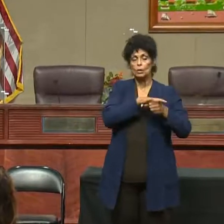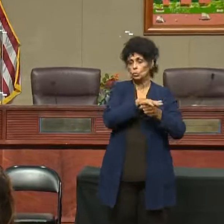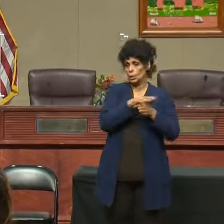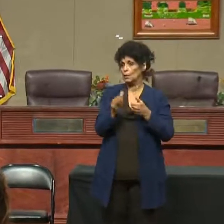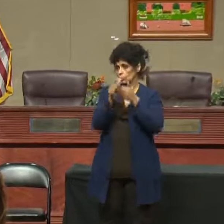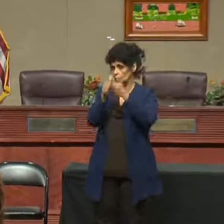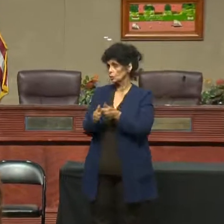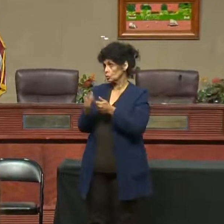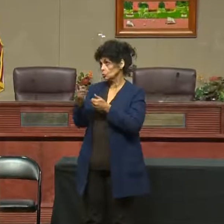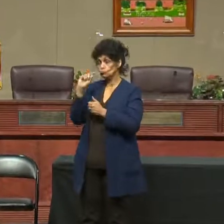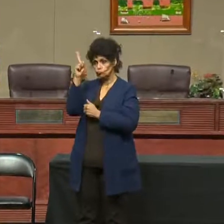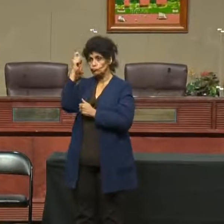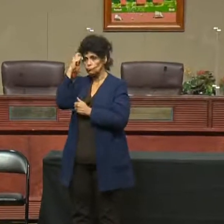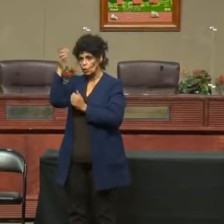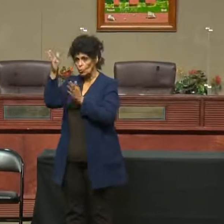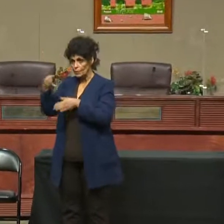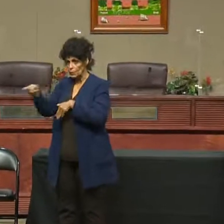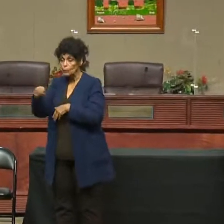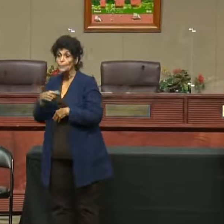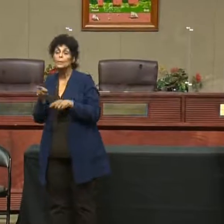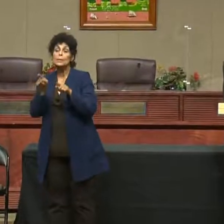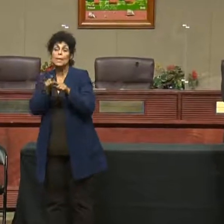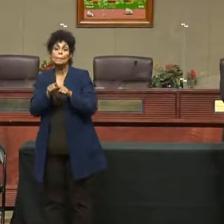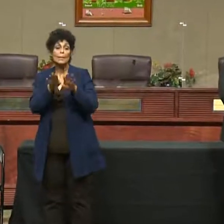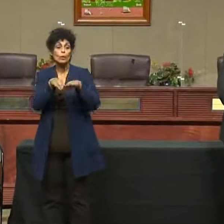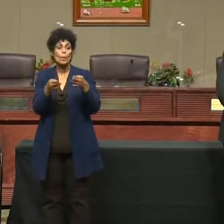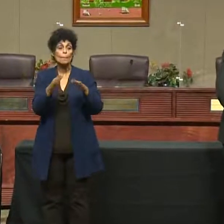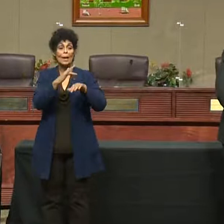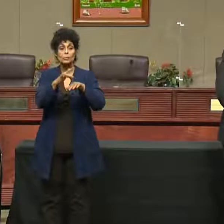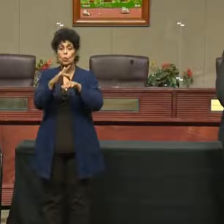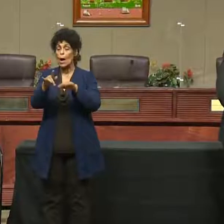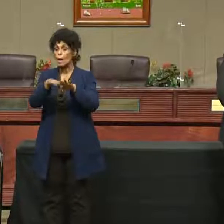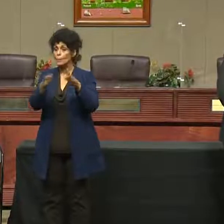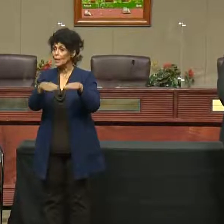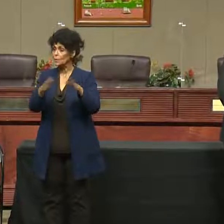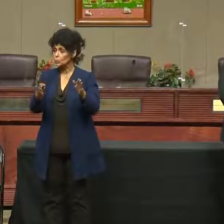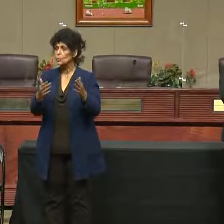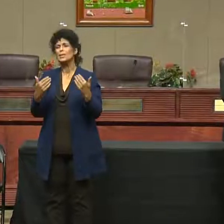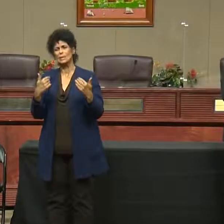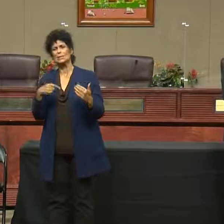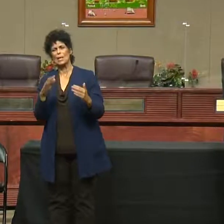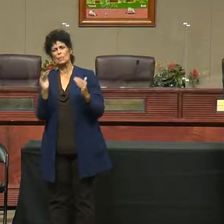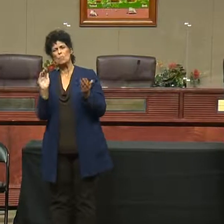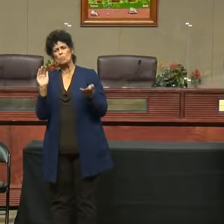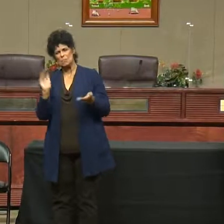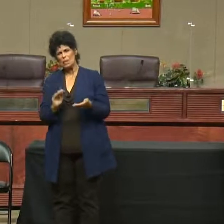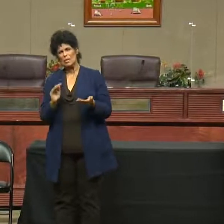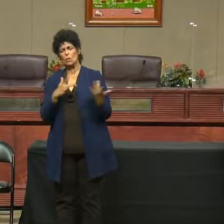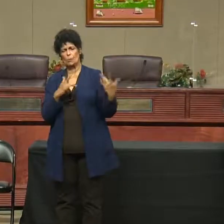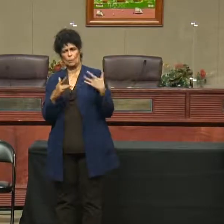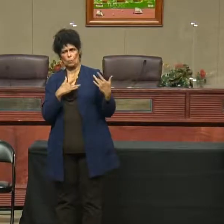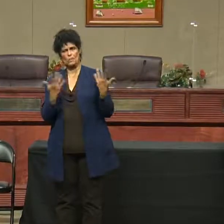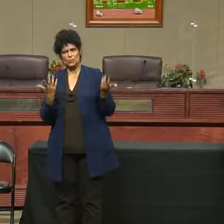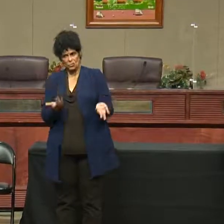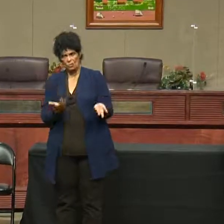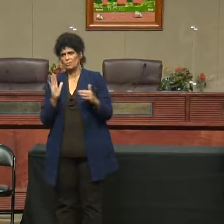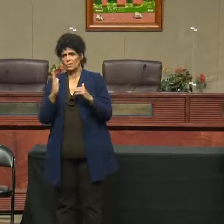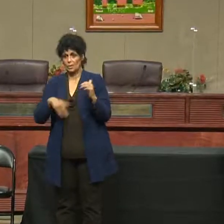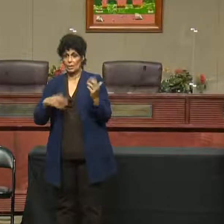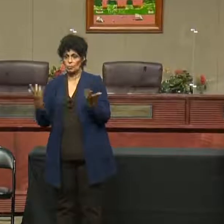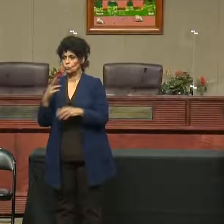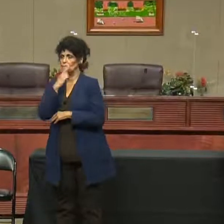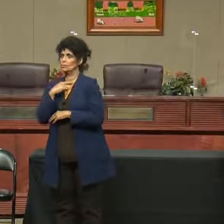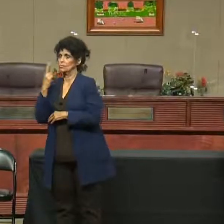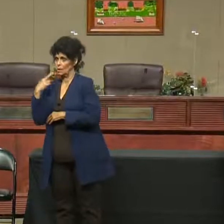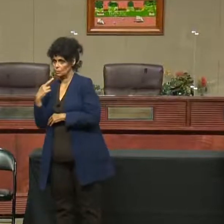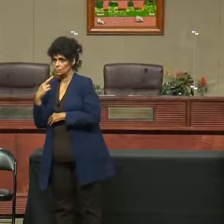especificidad. Los espacios abiertos tenemos menos preocupación que bares, restaurantes o